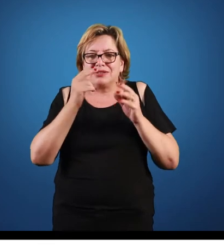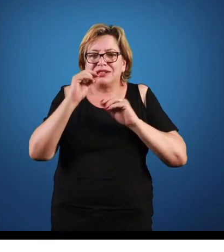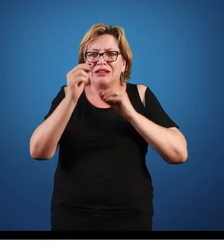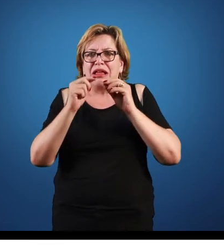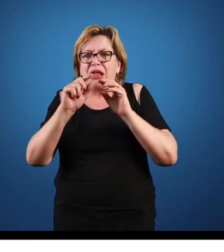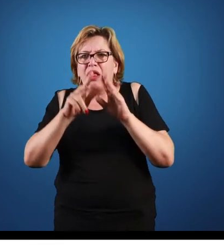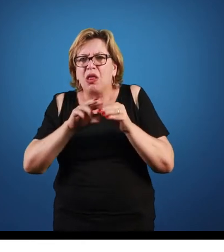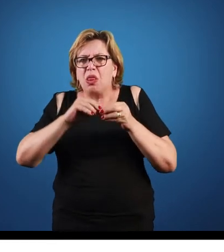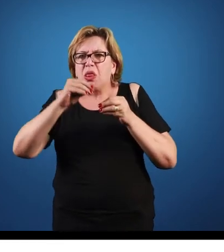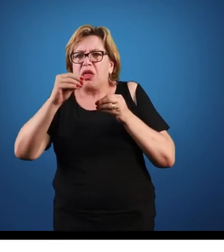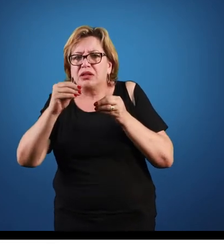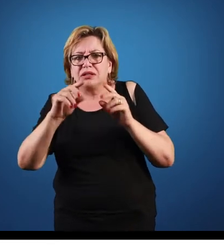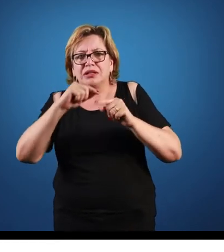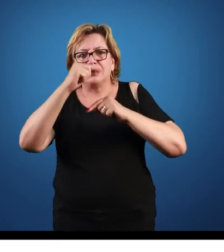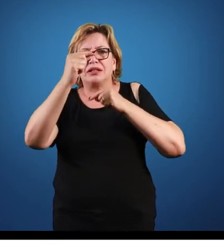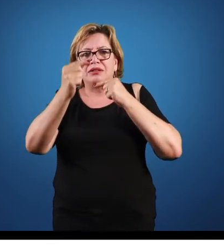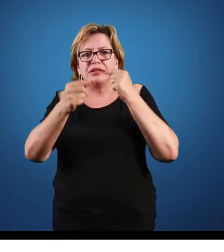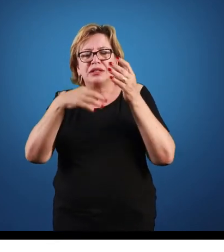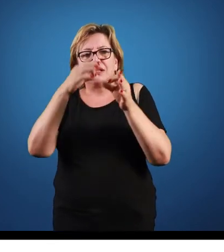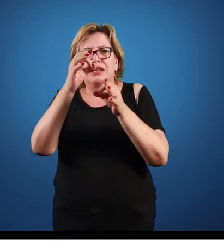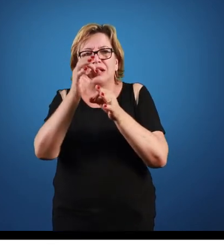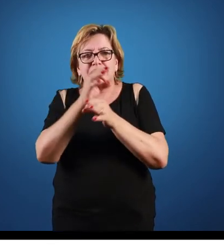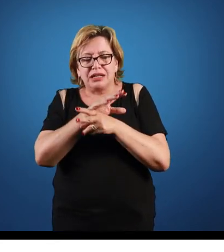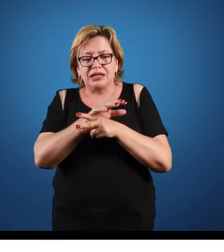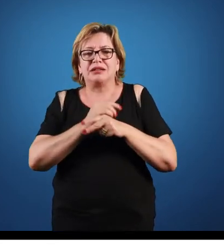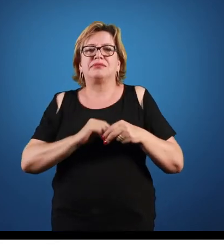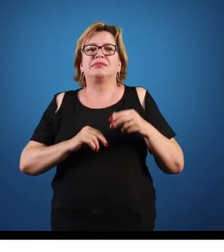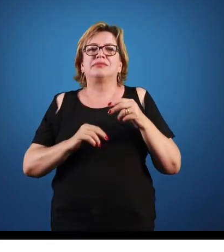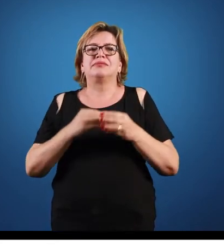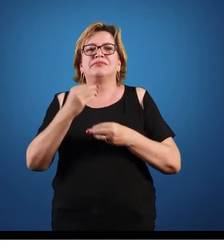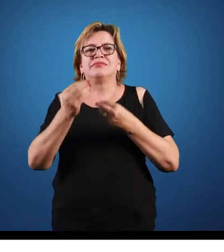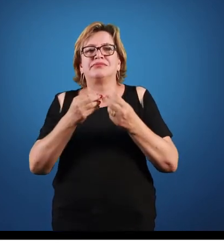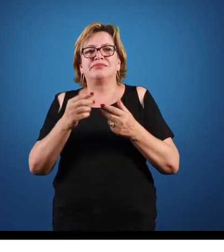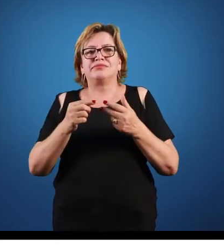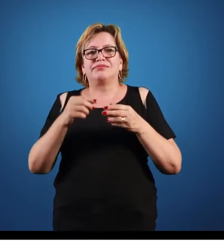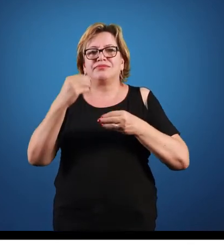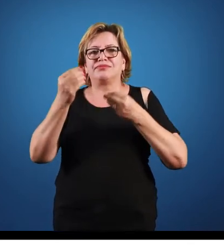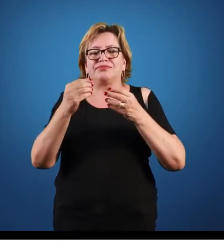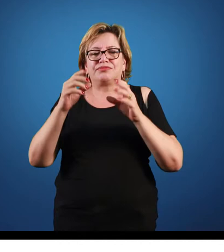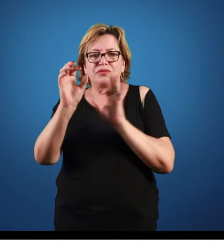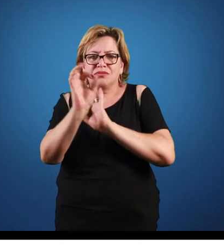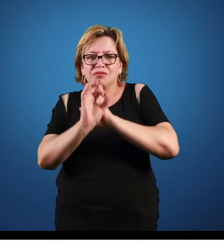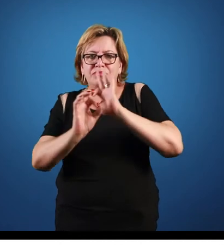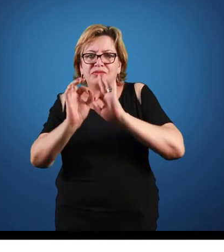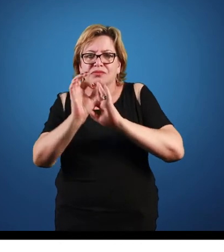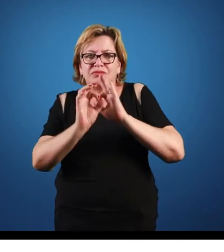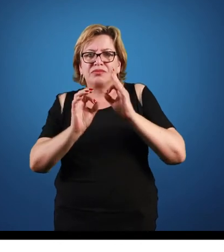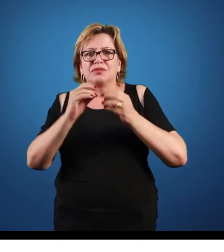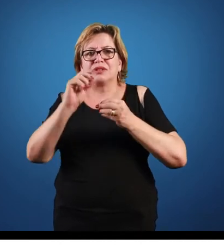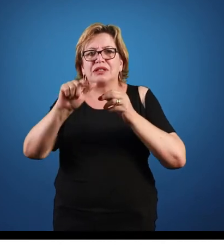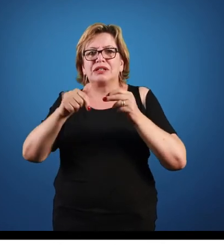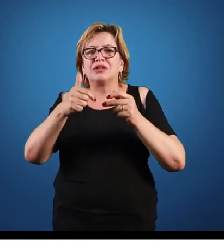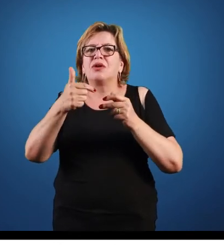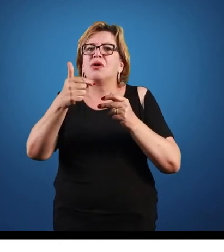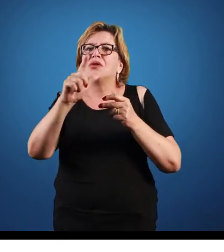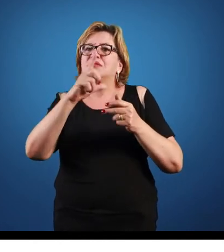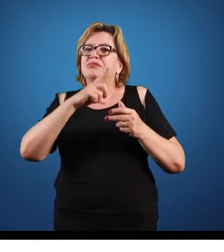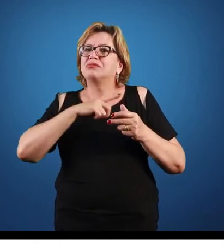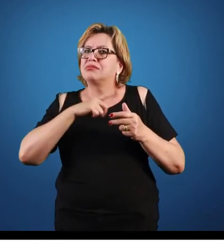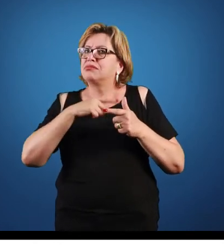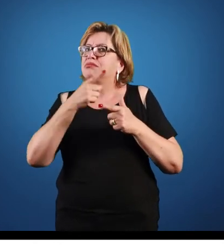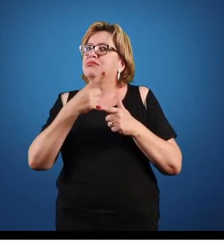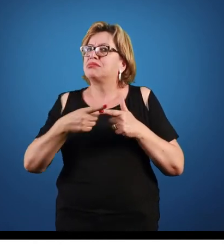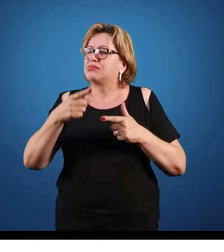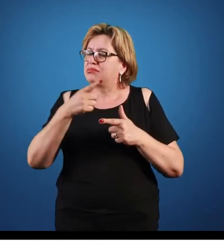e depois que você termina o trabalho é de de edição das fotografias aí você vai ter outros ou outros problemas